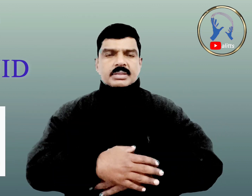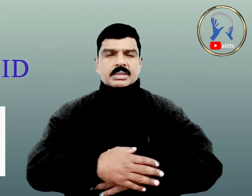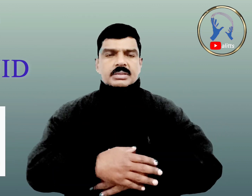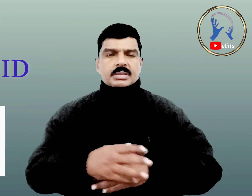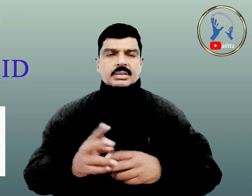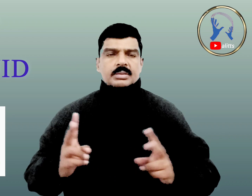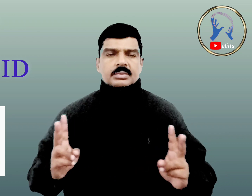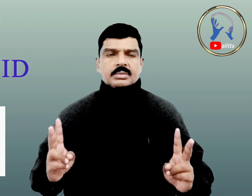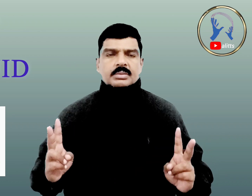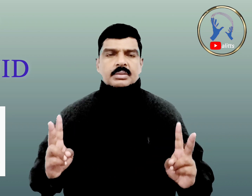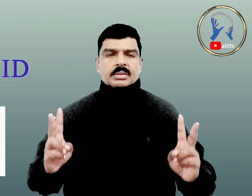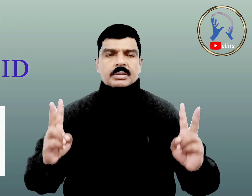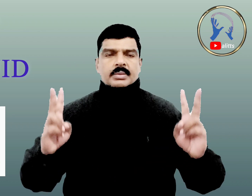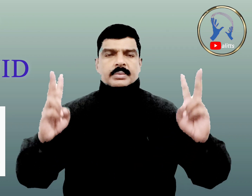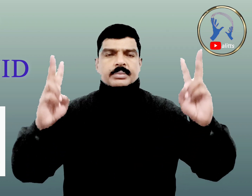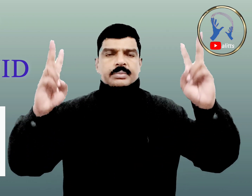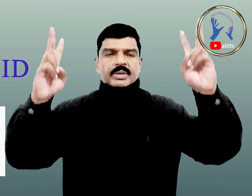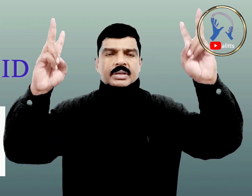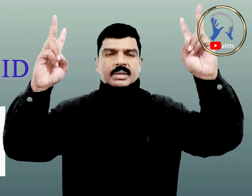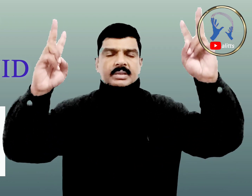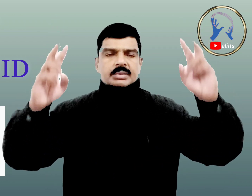نماز کا سائن، منار کا سائن۔